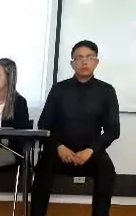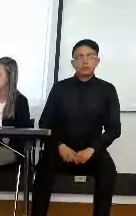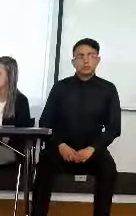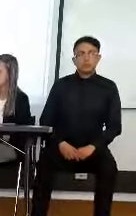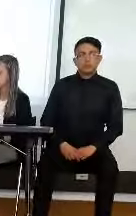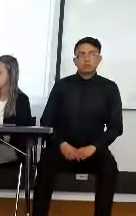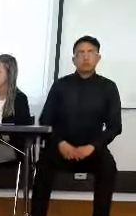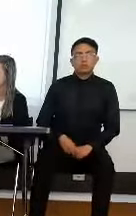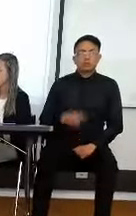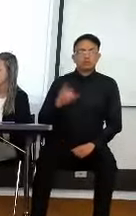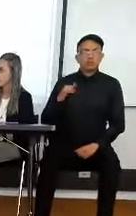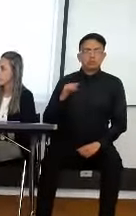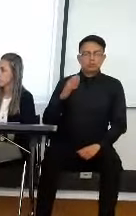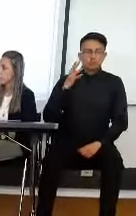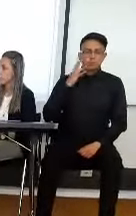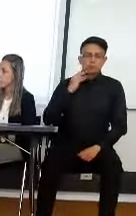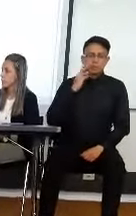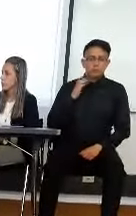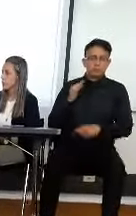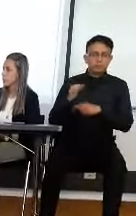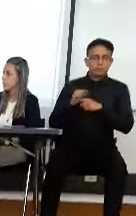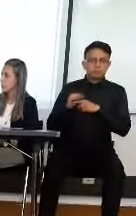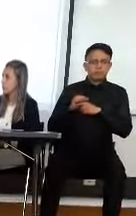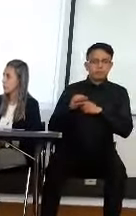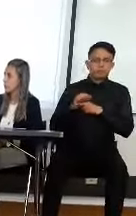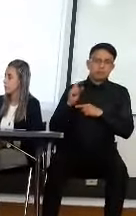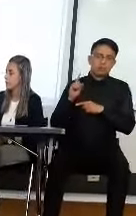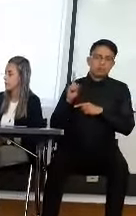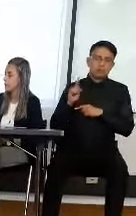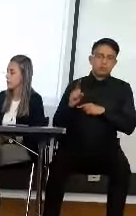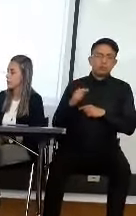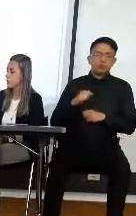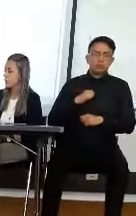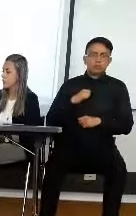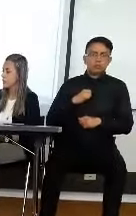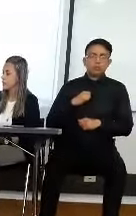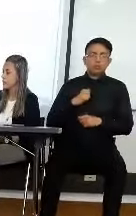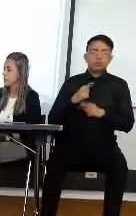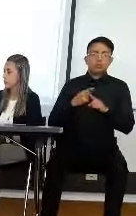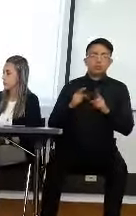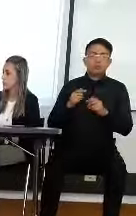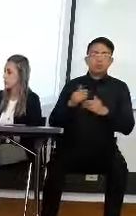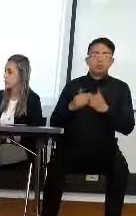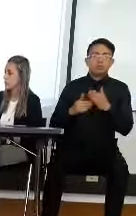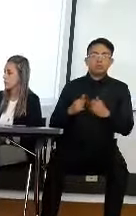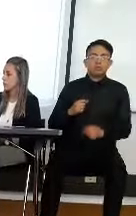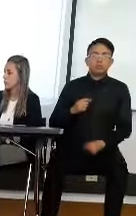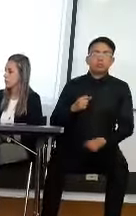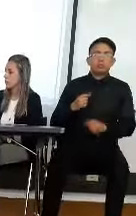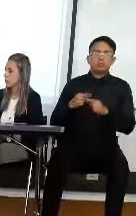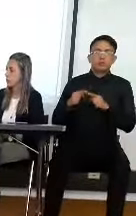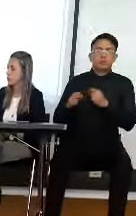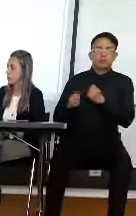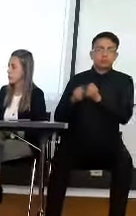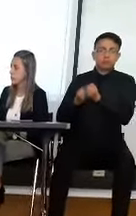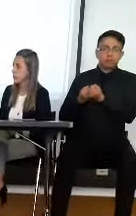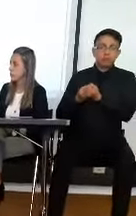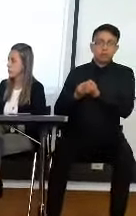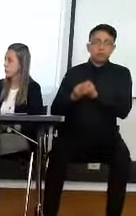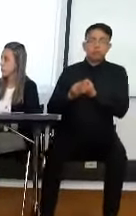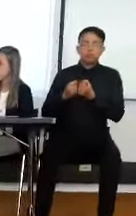asumir porque teníamos elementos de la práctica y de nuestra propia experiencia con personas que necesitan apoyos. Entonces, aquí van a encontrar